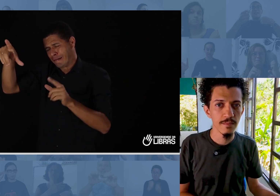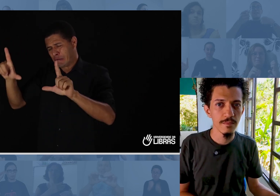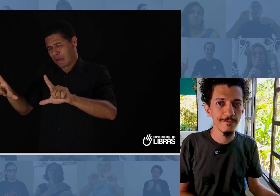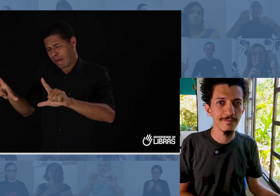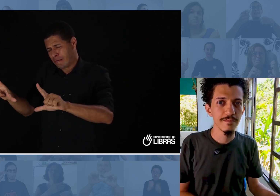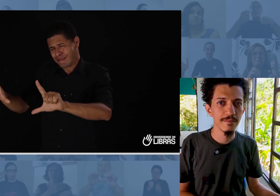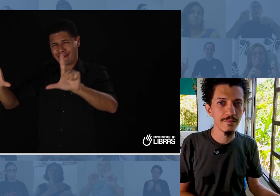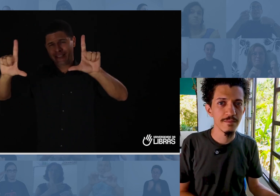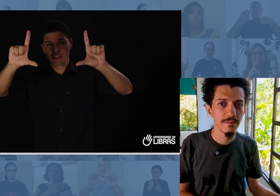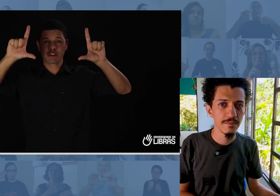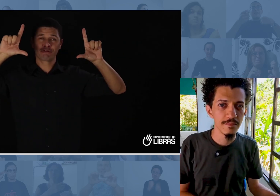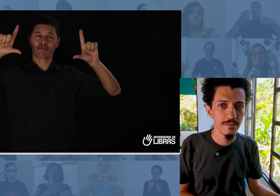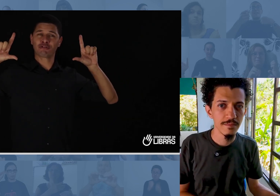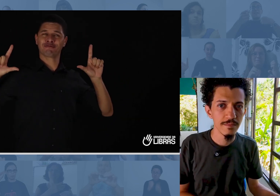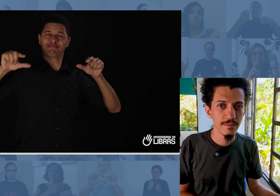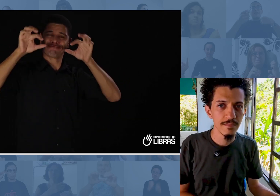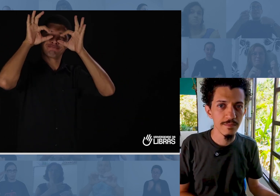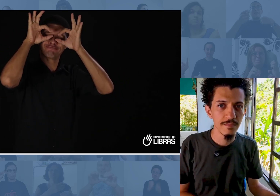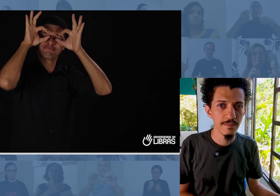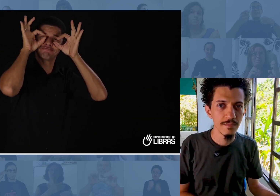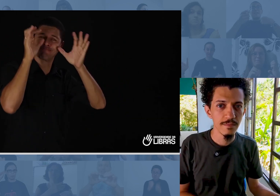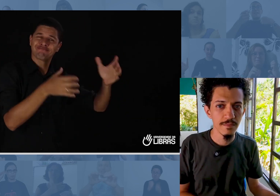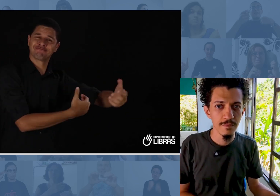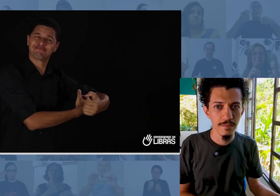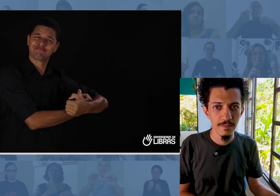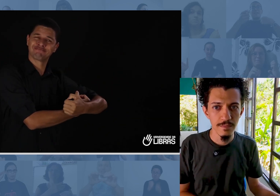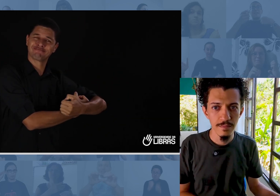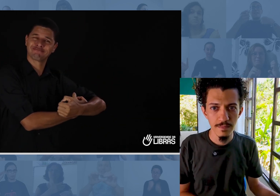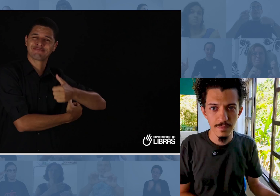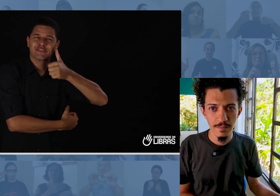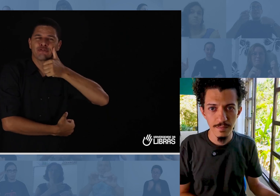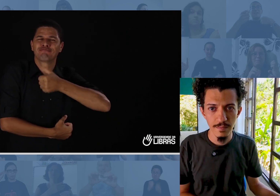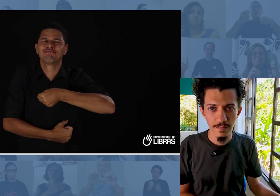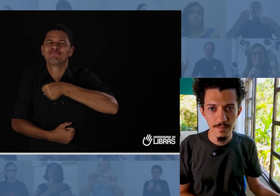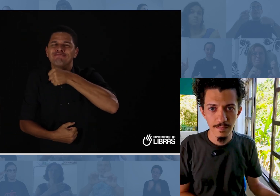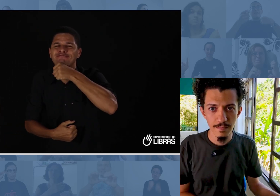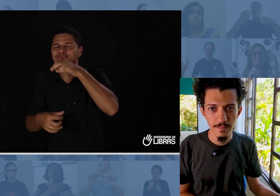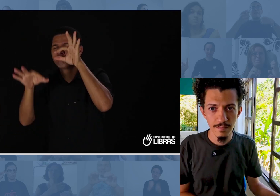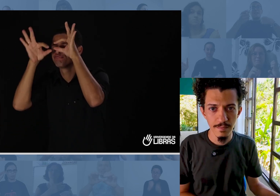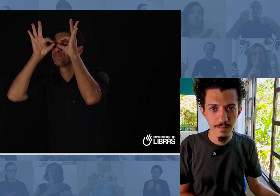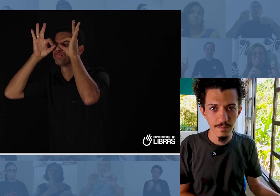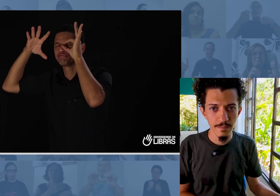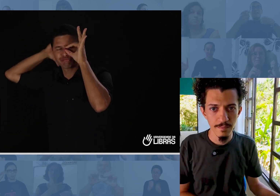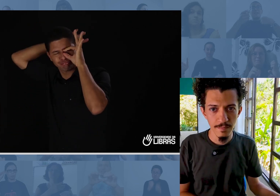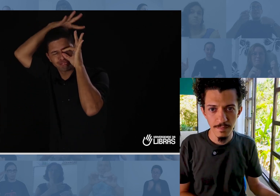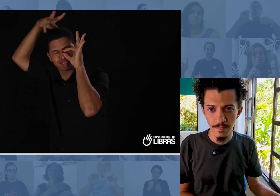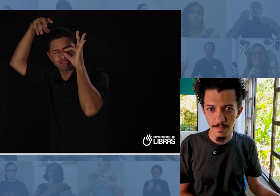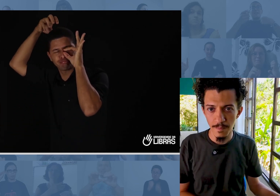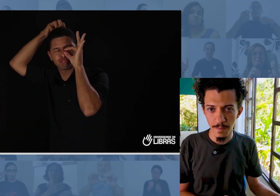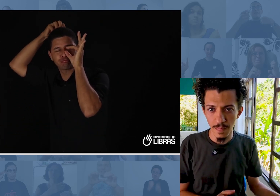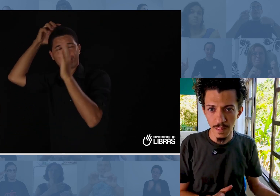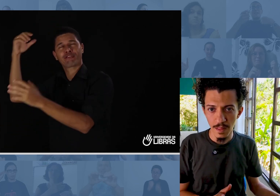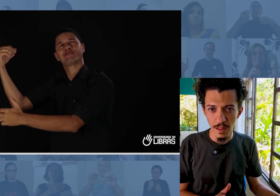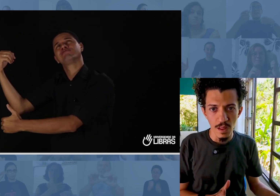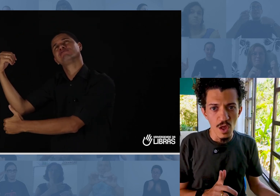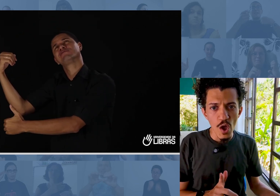oh, meu Deus, nessa foto, eu com minha velhinha, toda bonitinha,